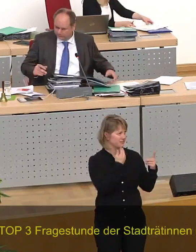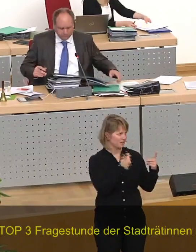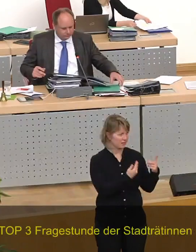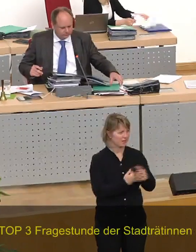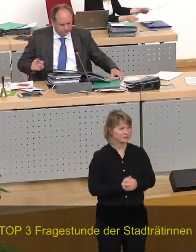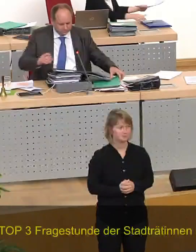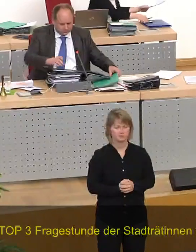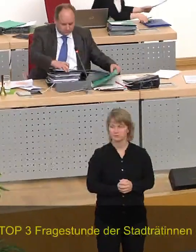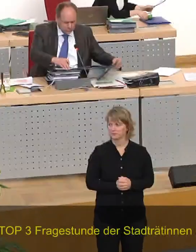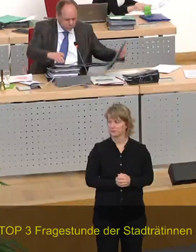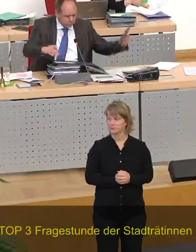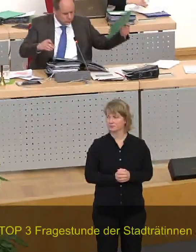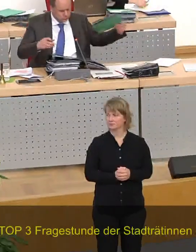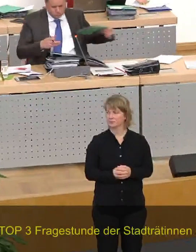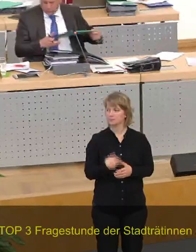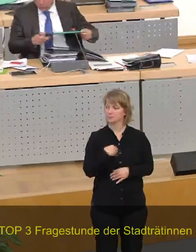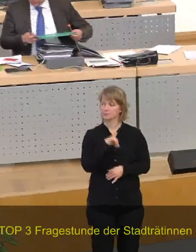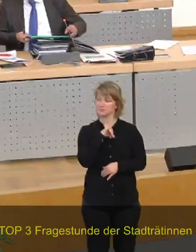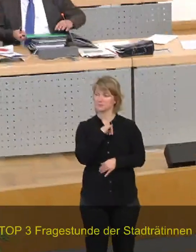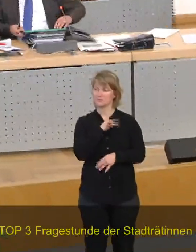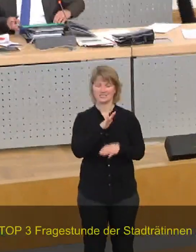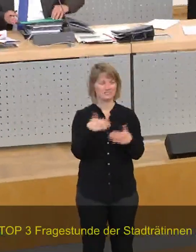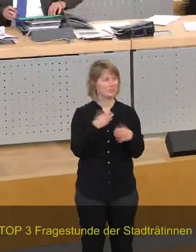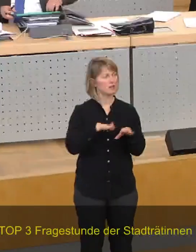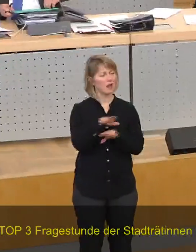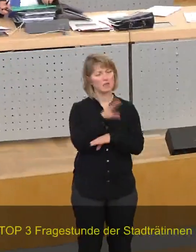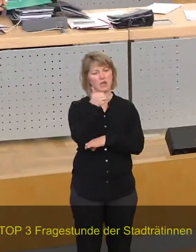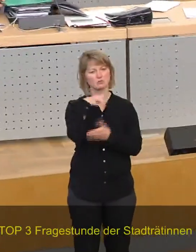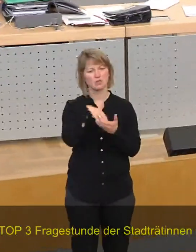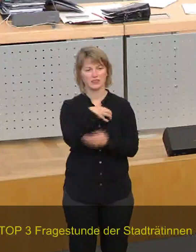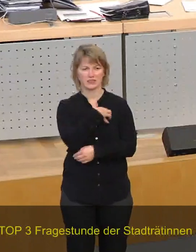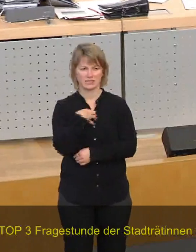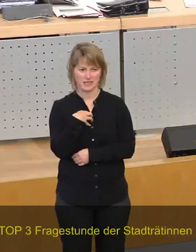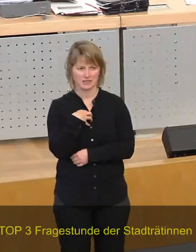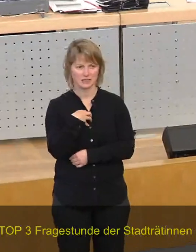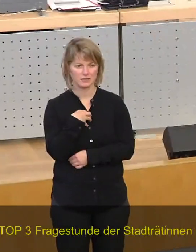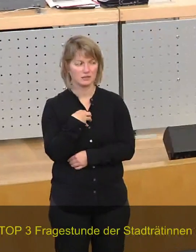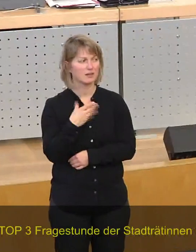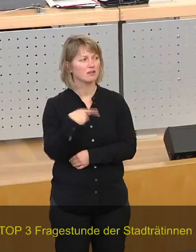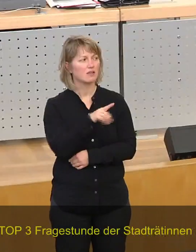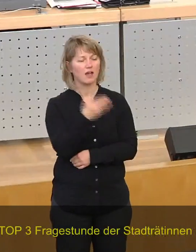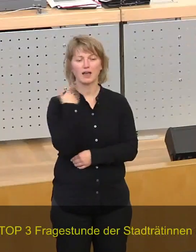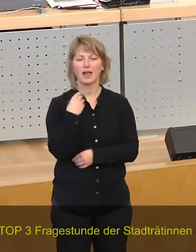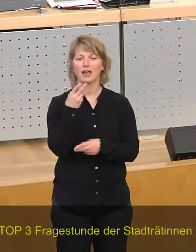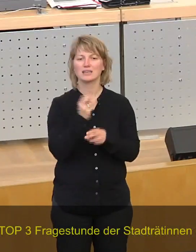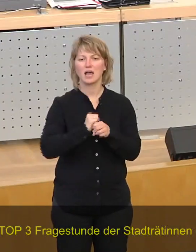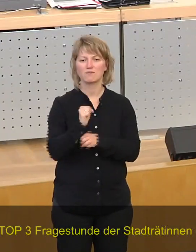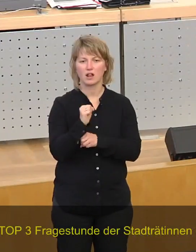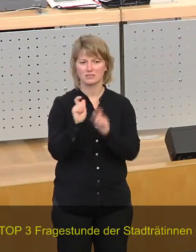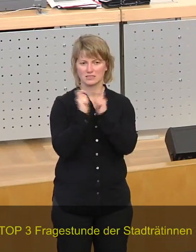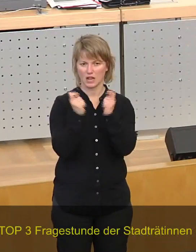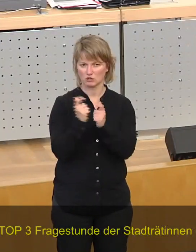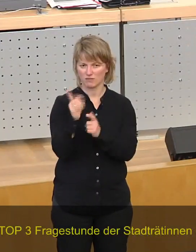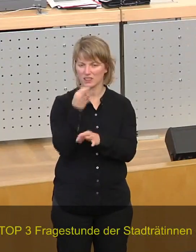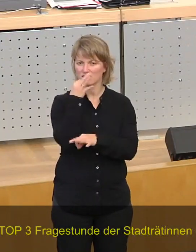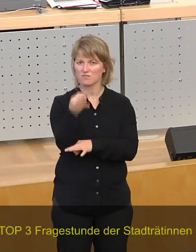Oberbürgermeister. Mich interessiert Folgendes. Die Landeshauptstadt Dresden hat ja die Luther-Rechtsanwaltsgesellschaft mit der Erstellung eines